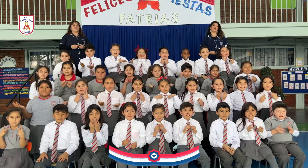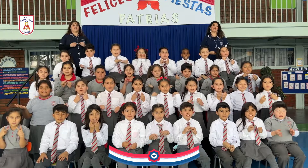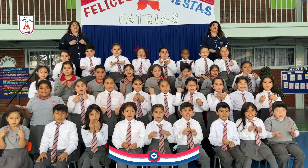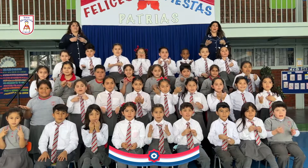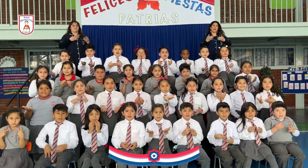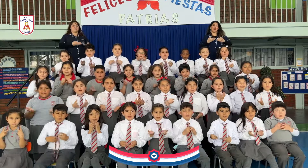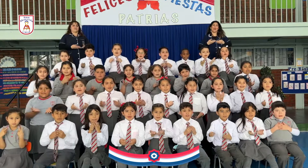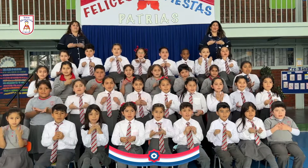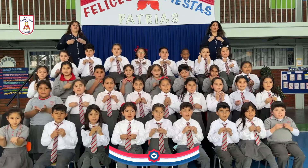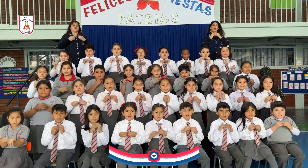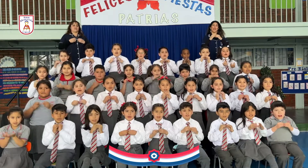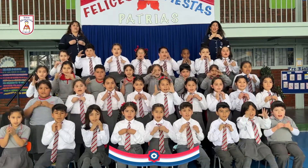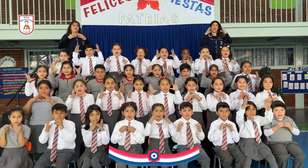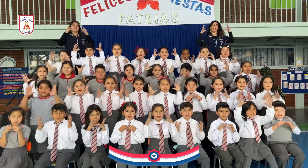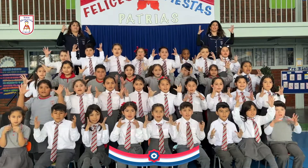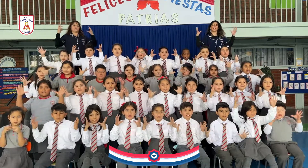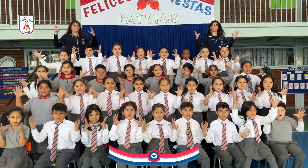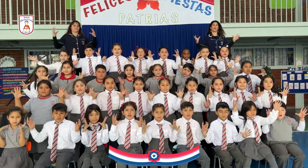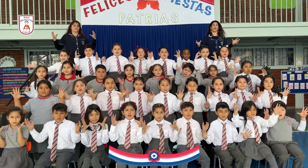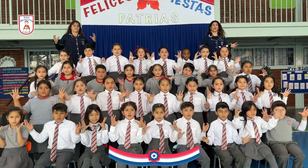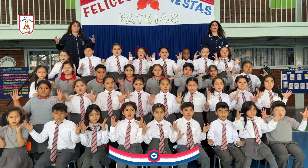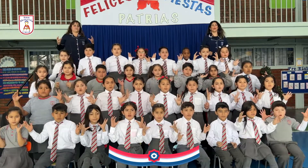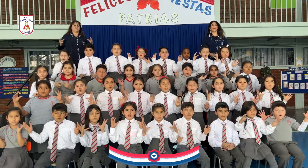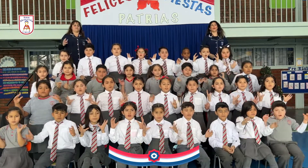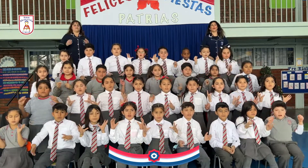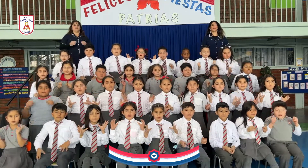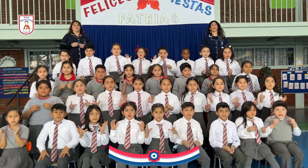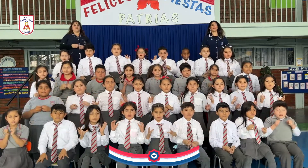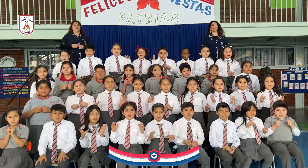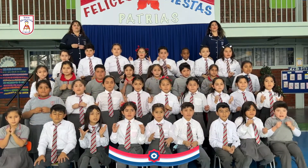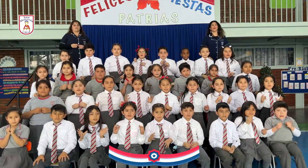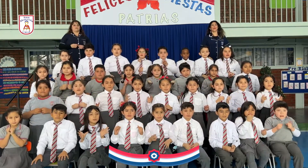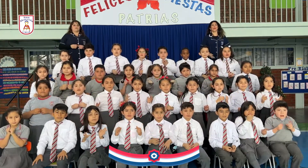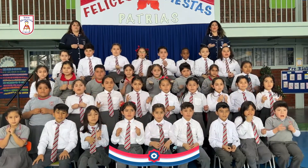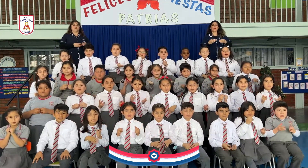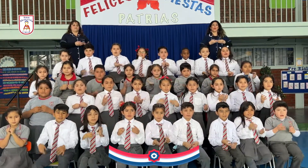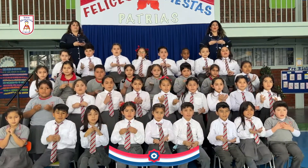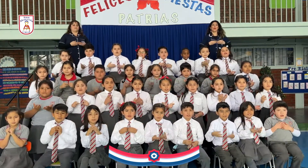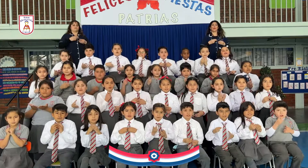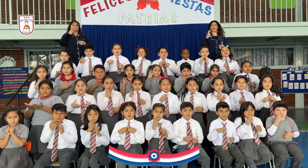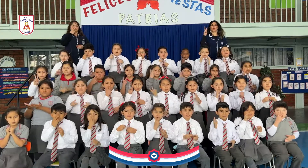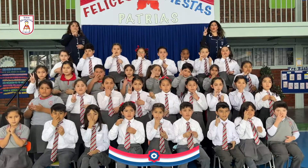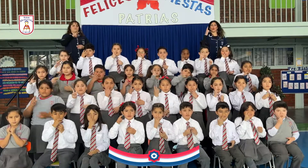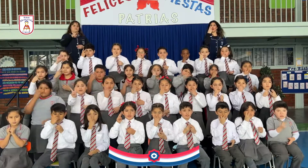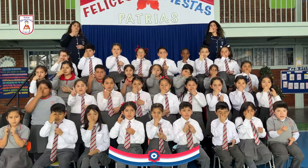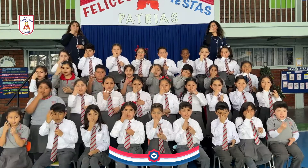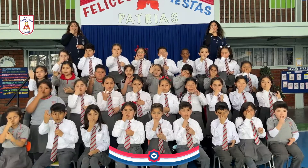que me ha dado tanto, me dio los